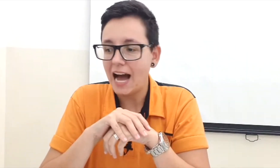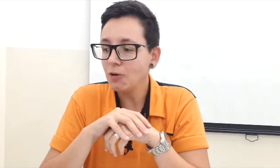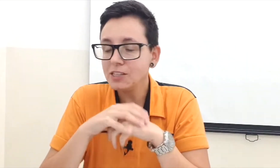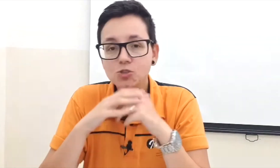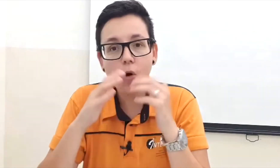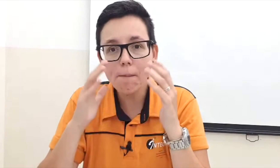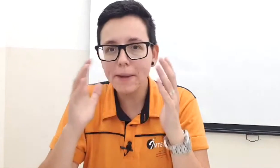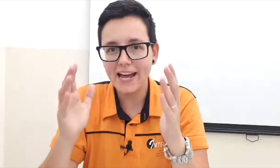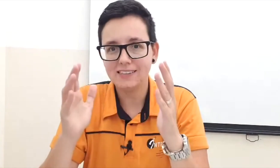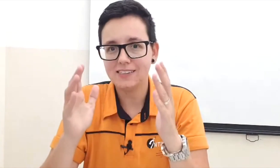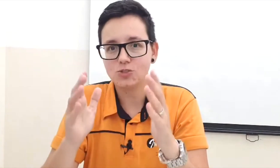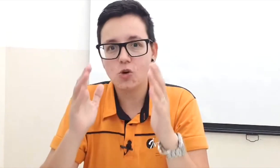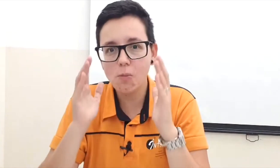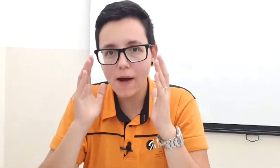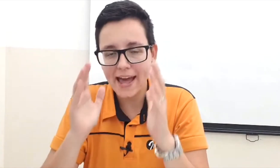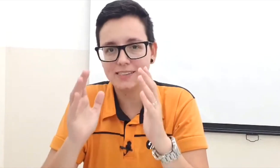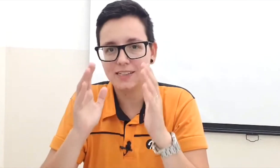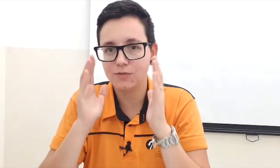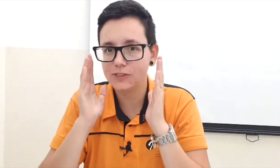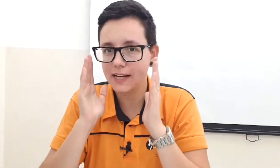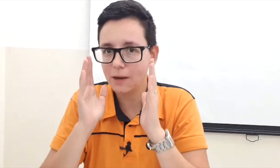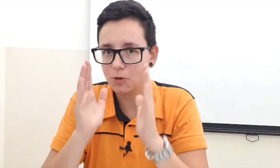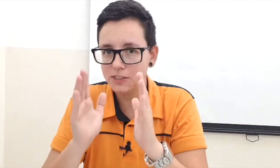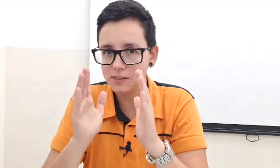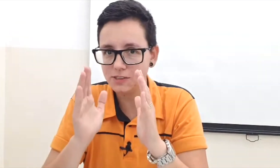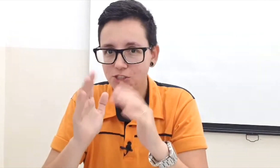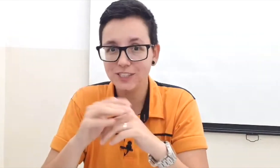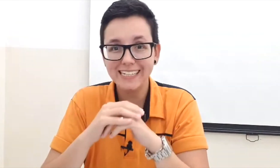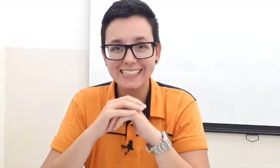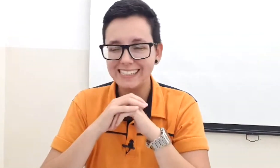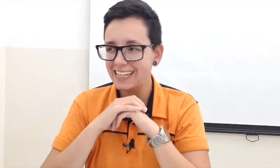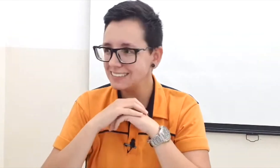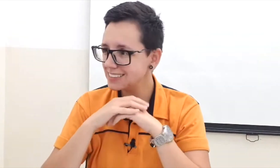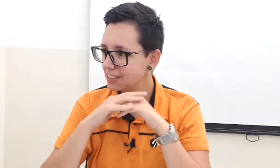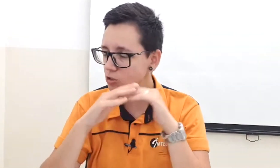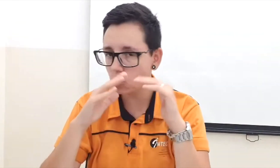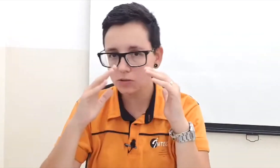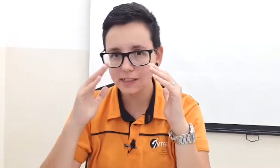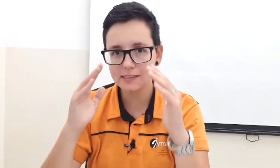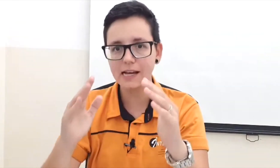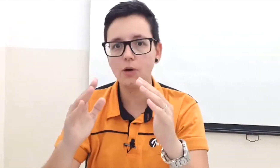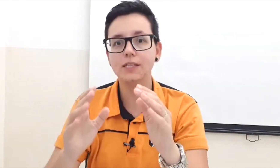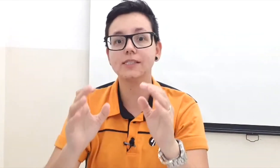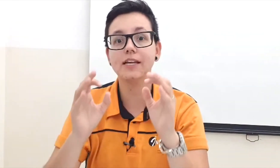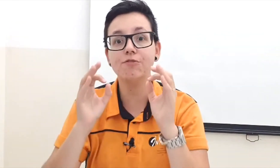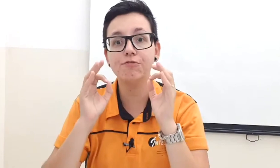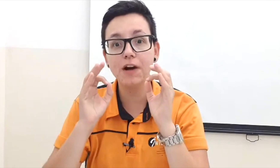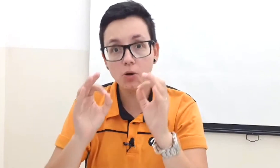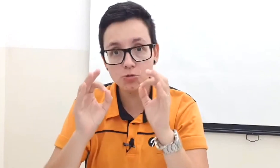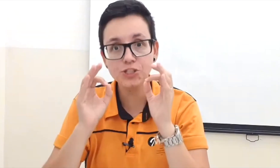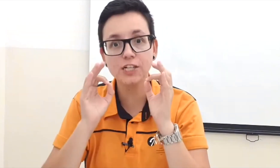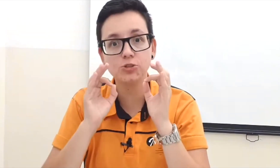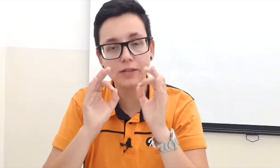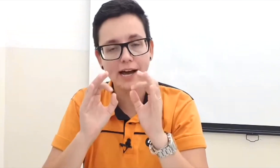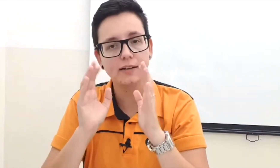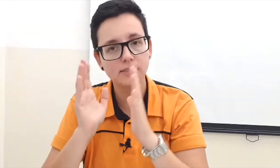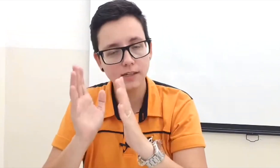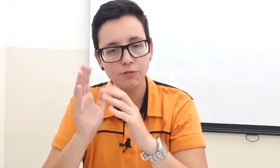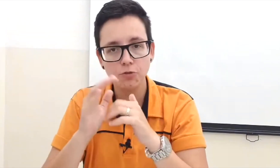Aulas completas como essa que você acabou de assistir e tantas outras aulas que vão te ajudar a ser